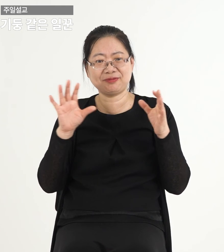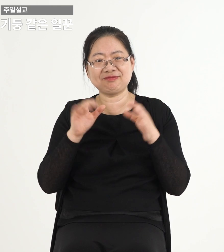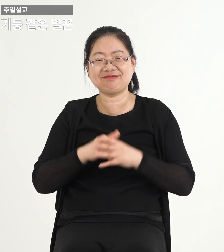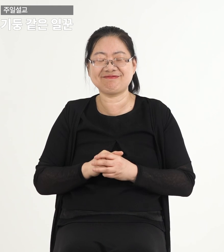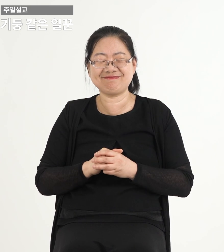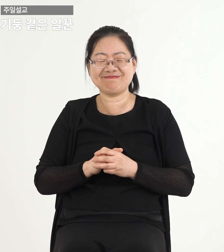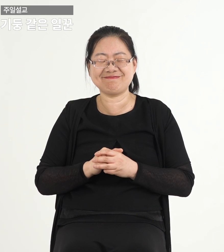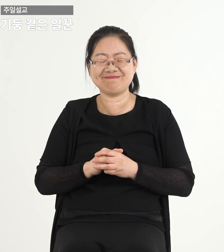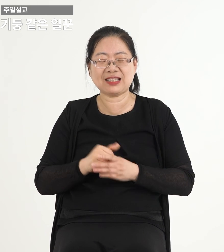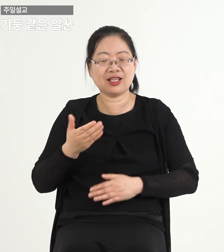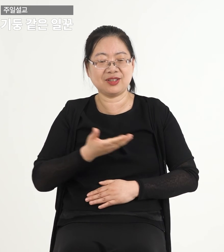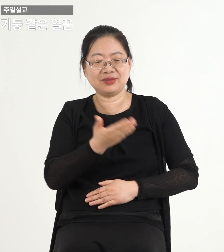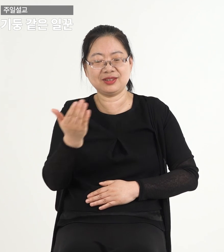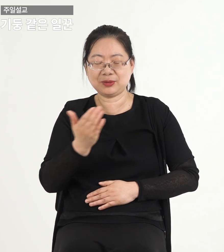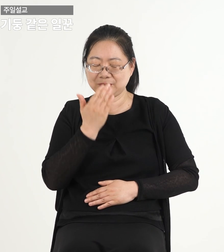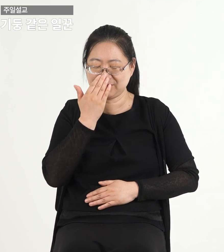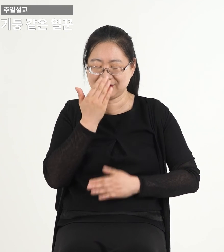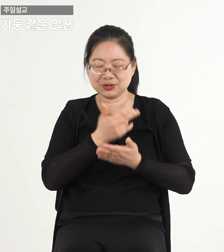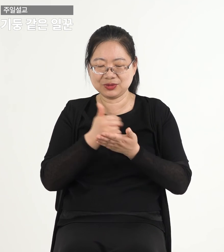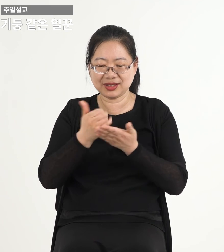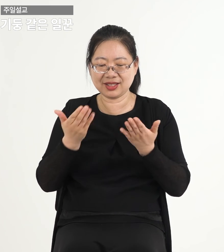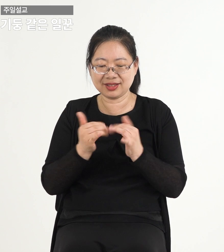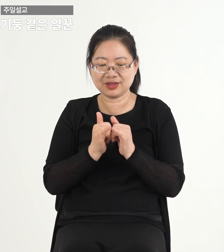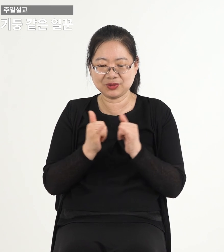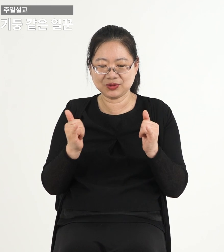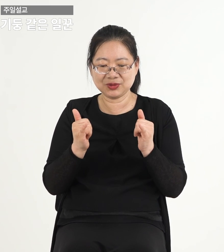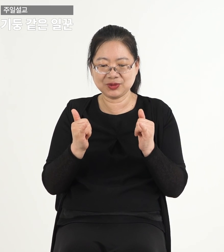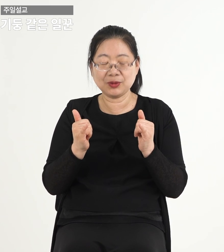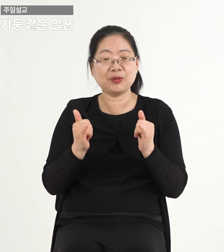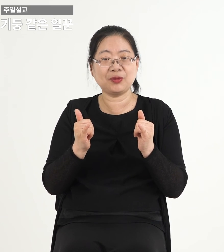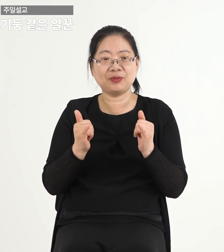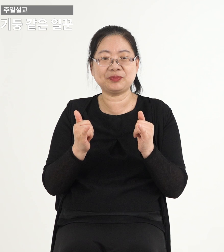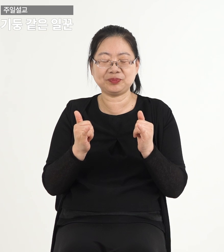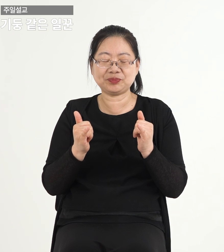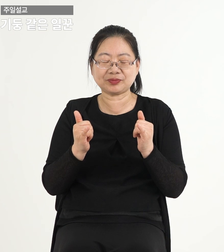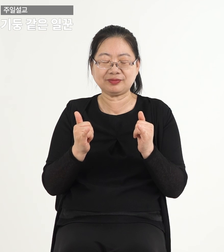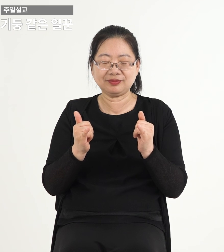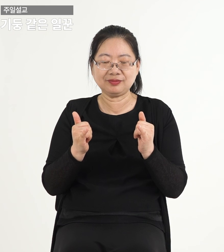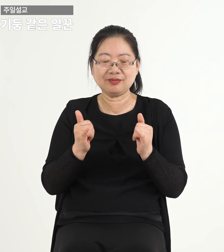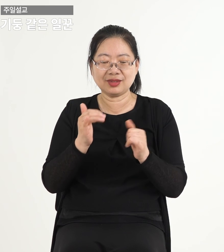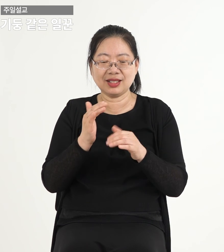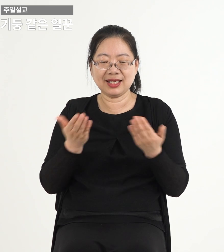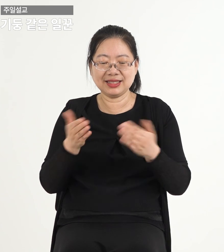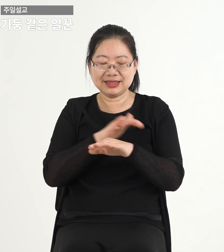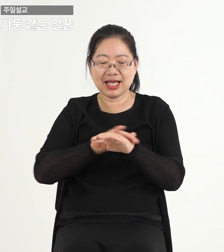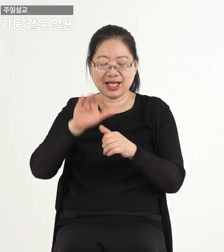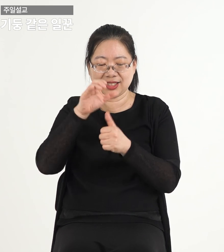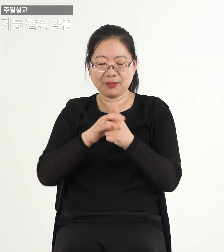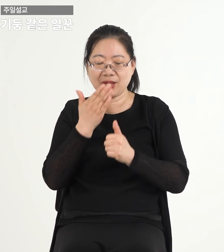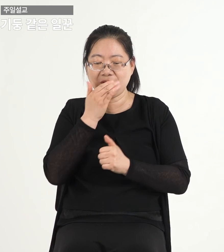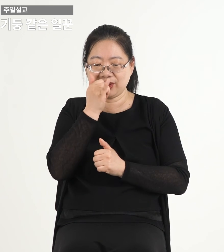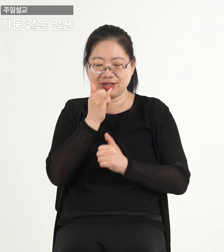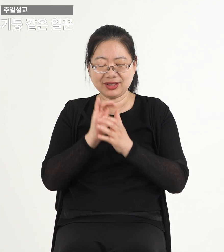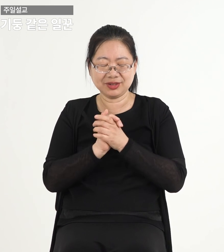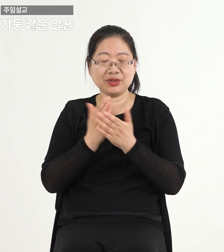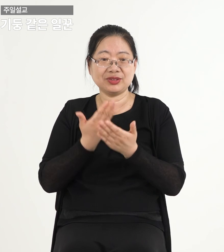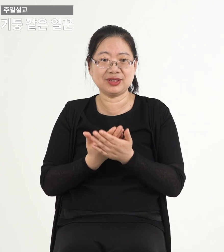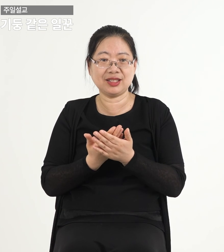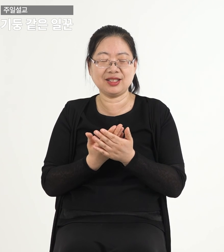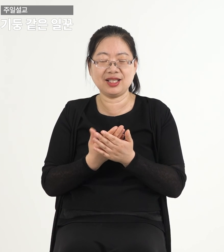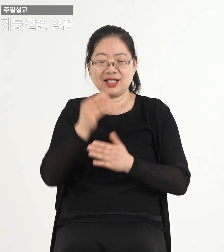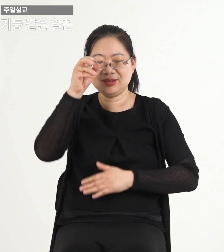올라가든 그분들이 겸손히 주님의 일꾼으로 쓰임받도록 함께하여 주시옵소서. 십자가의